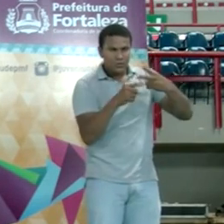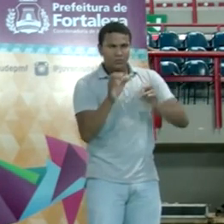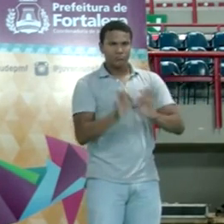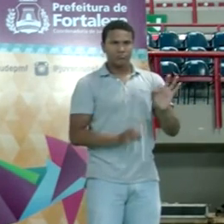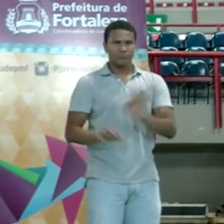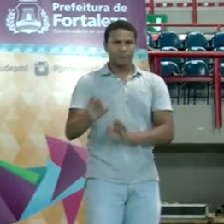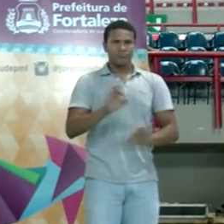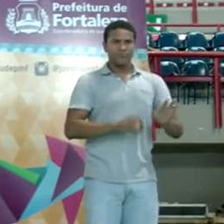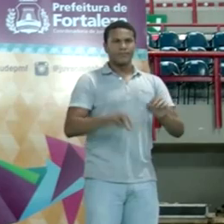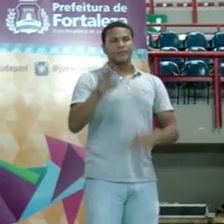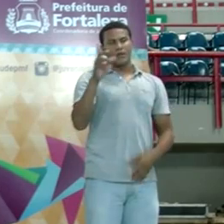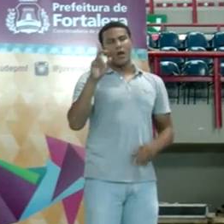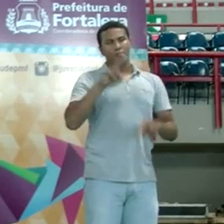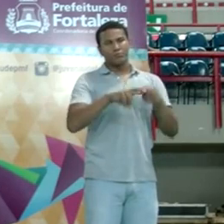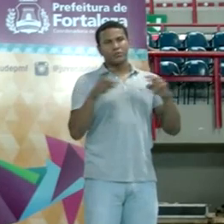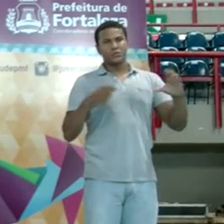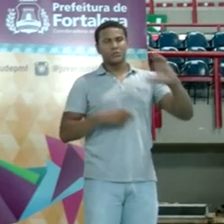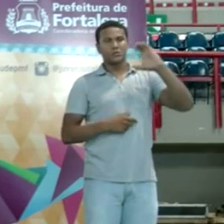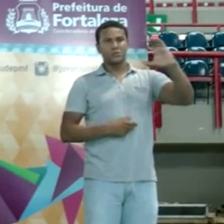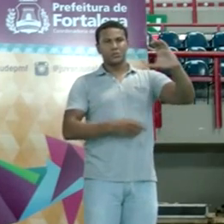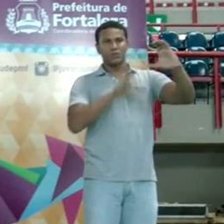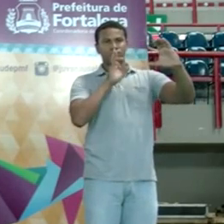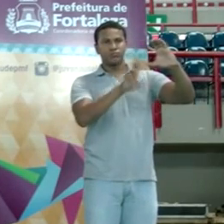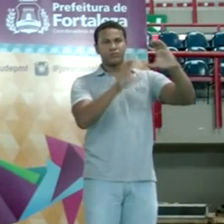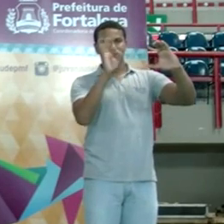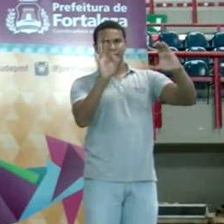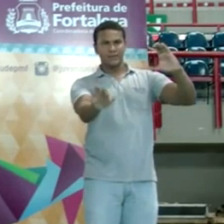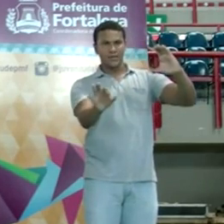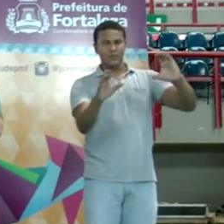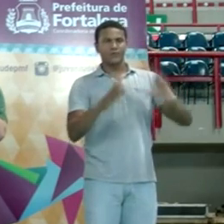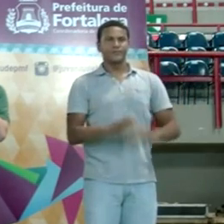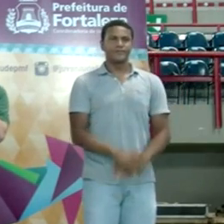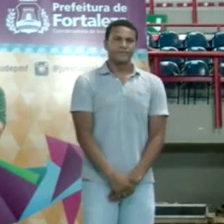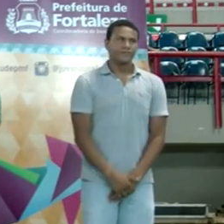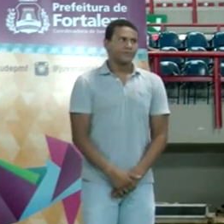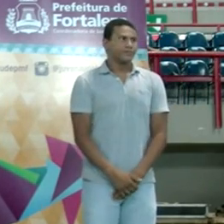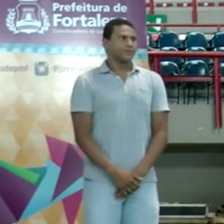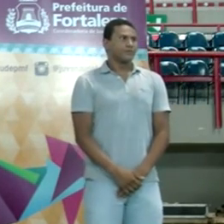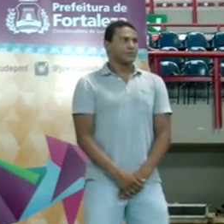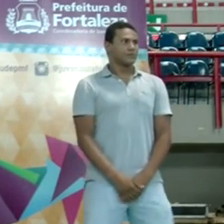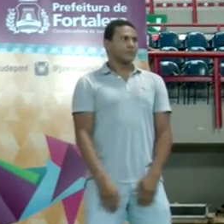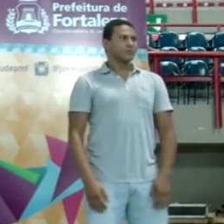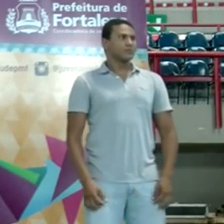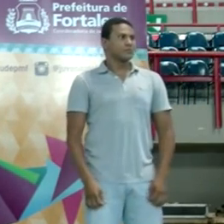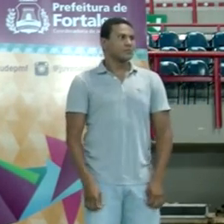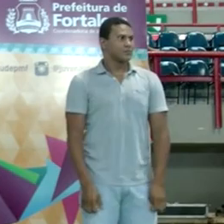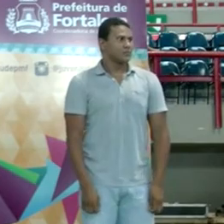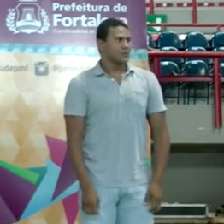aí seria o item C de casa, certo? Para a gente já adiantar essa primeira ideia.